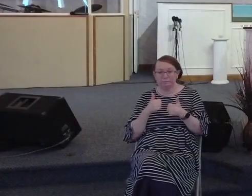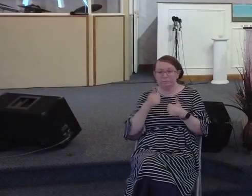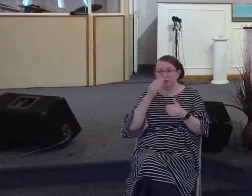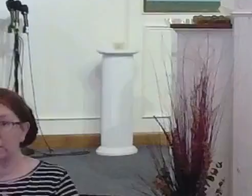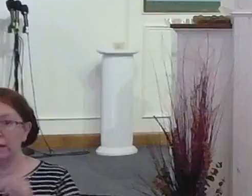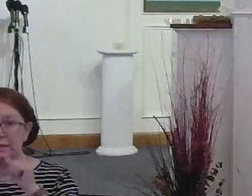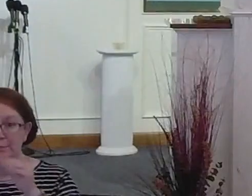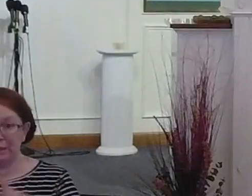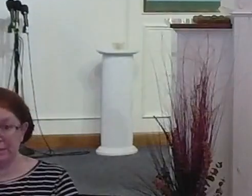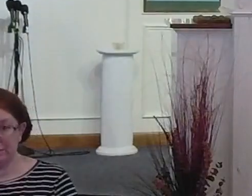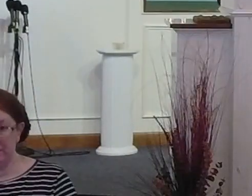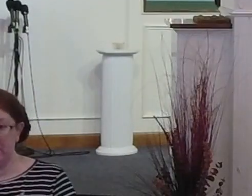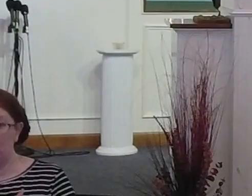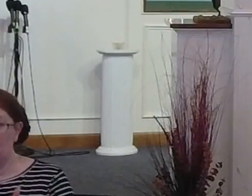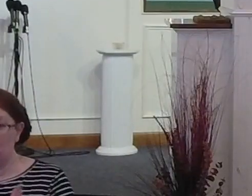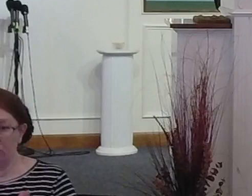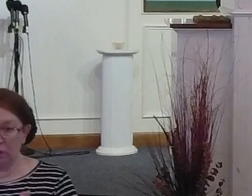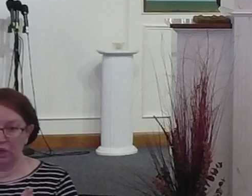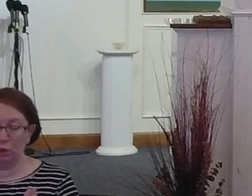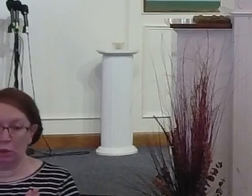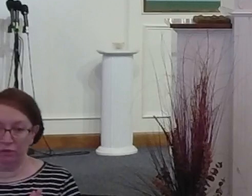o los maldecirían.